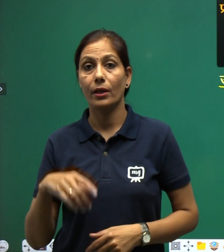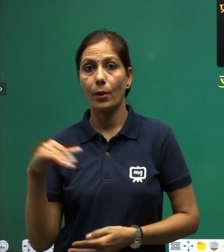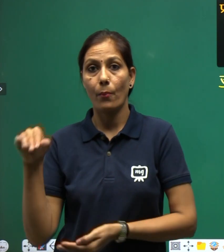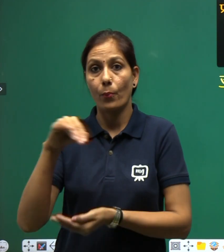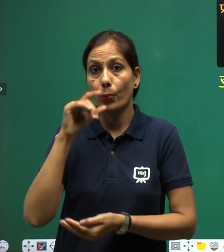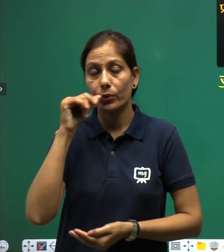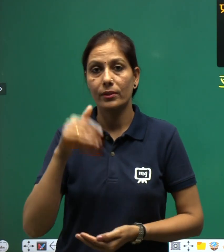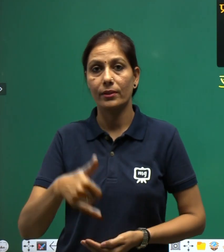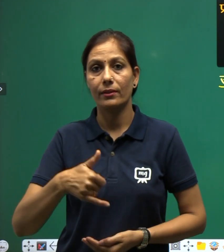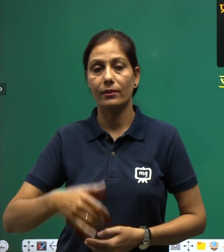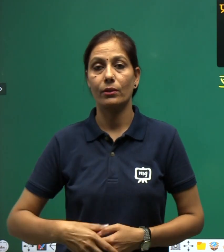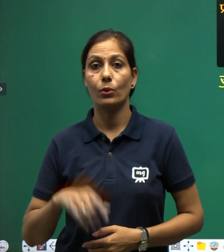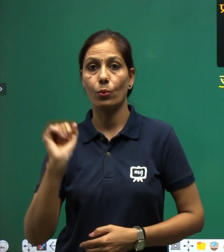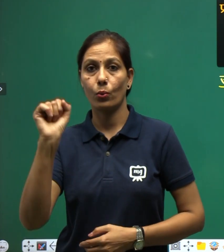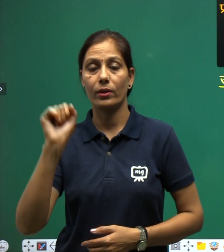उन्होंने